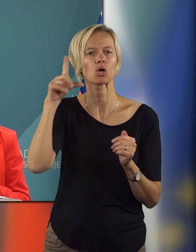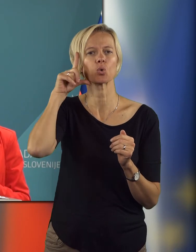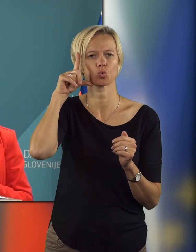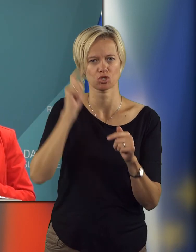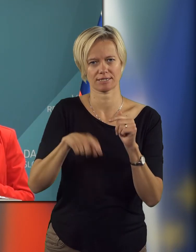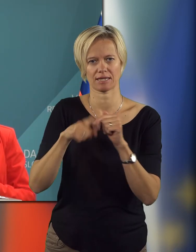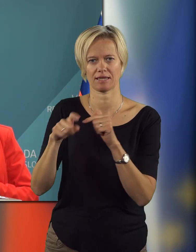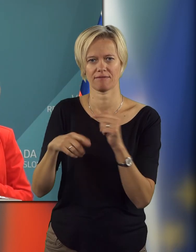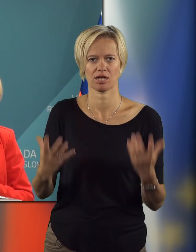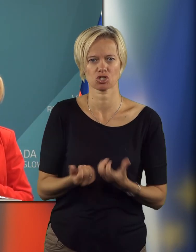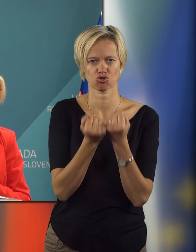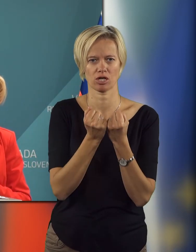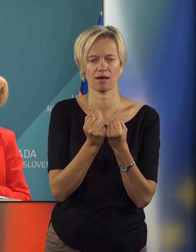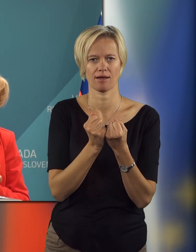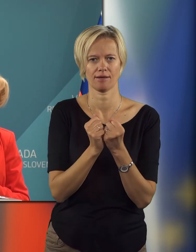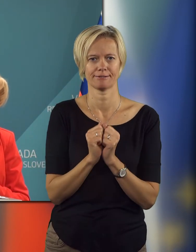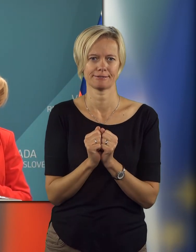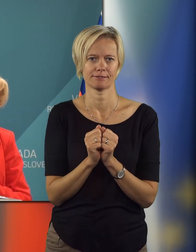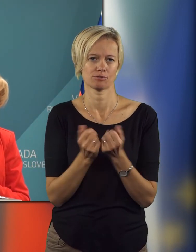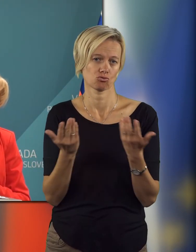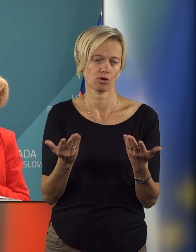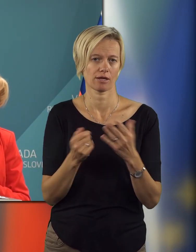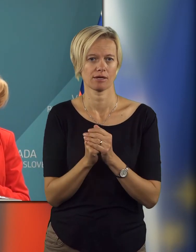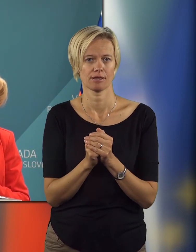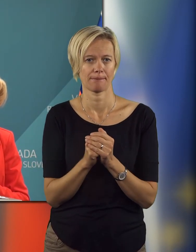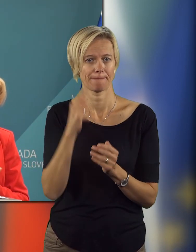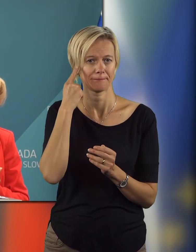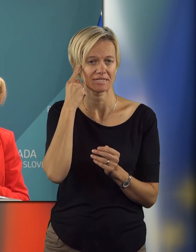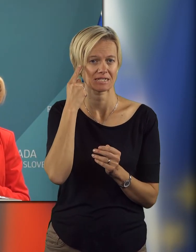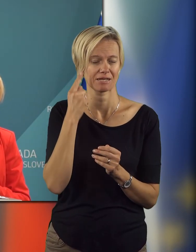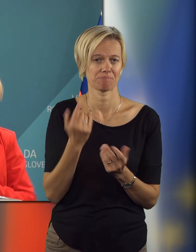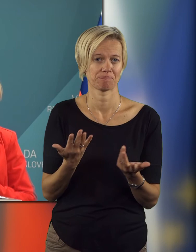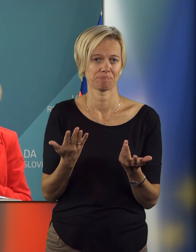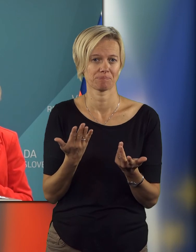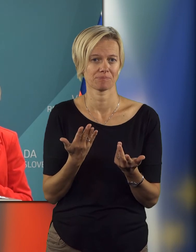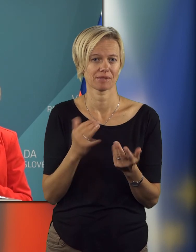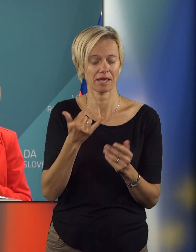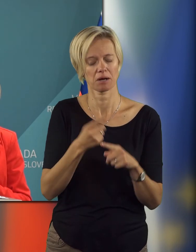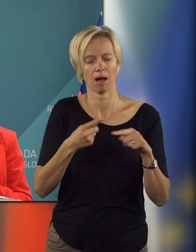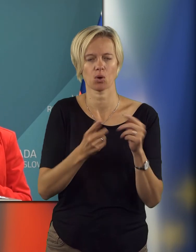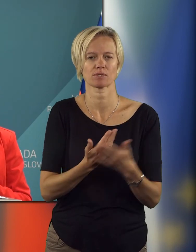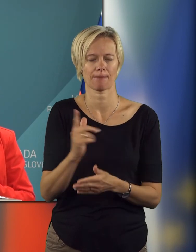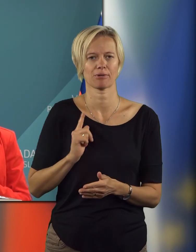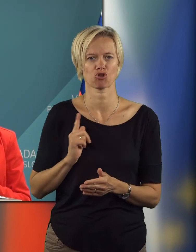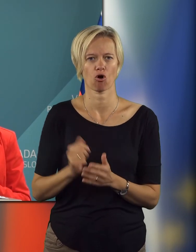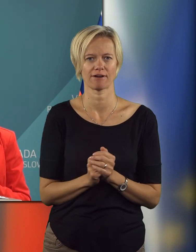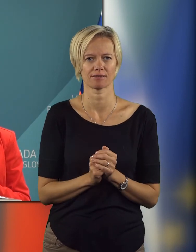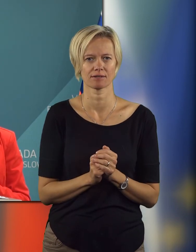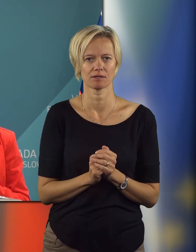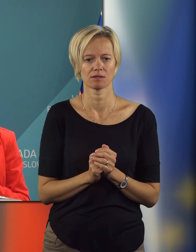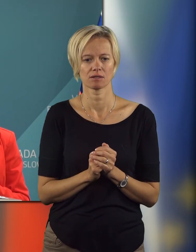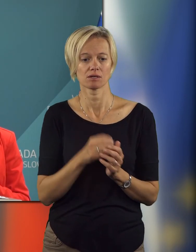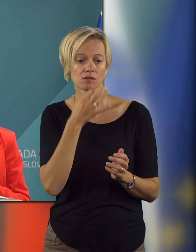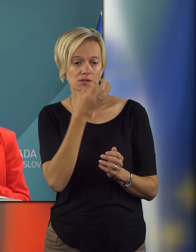nekako tiste ključne zadeve rešile. Torej, mislim, da je kmalu za